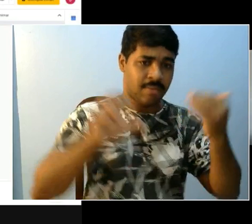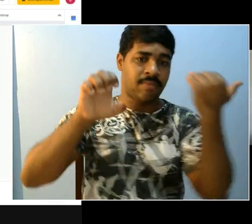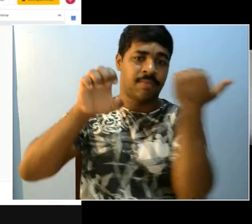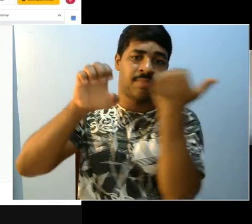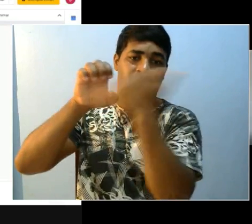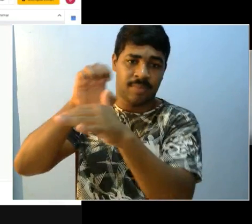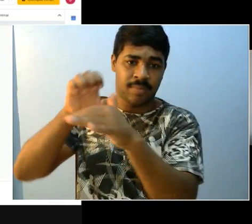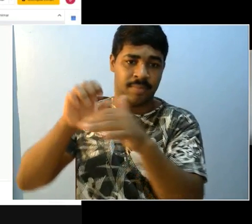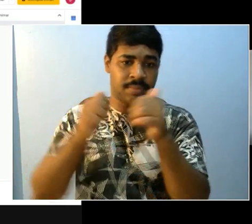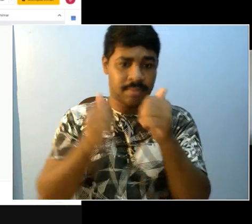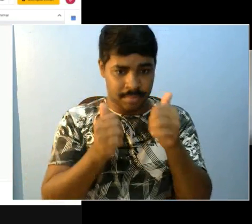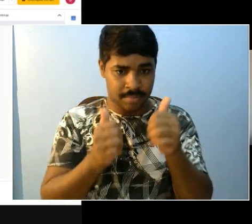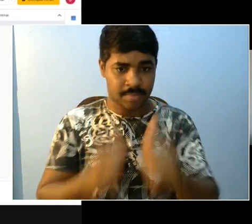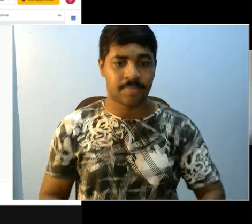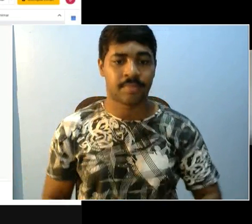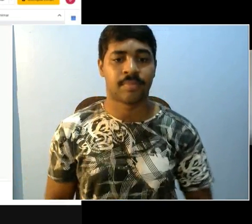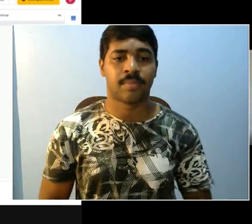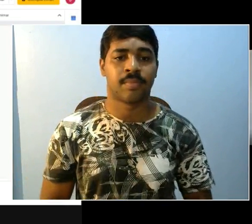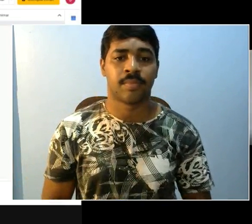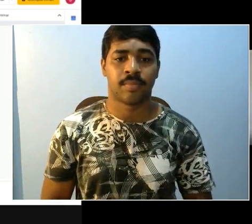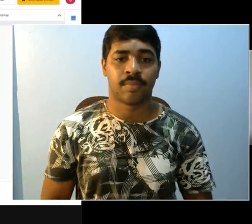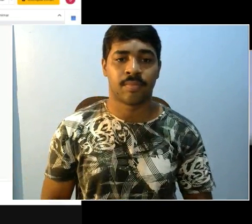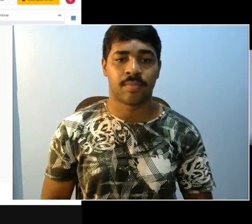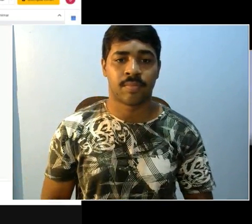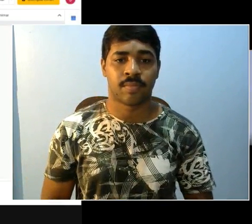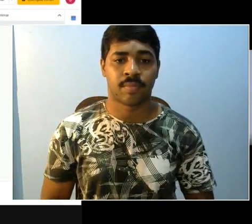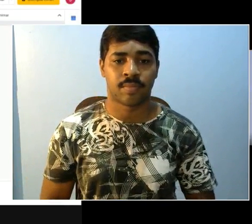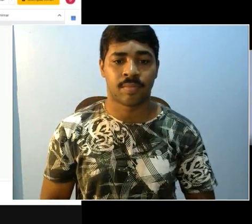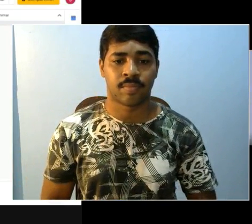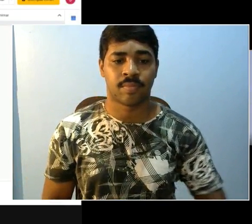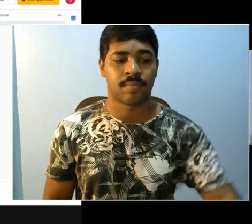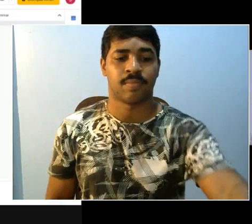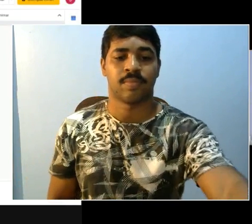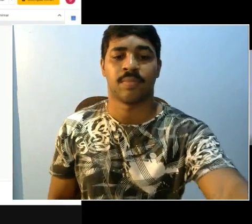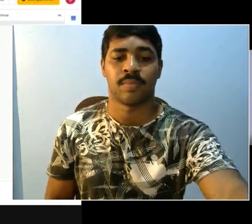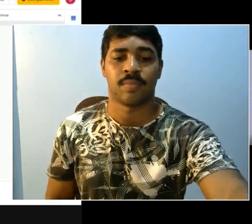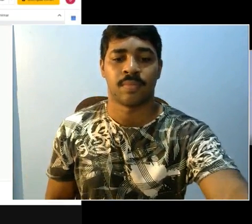Aí, Júlio, depois se você quiser me mandar